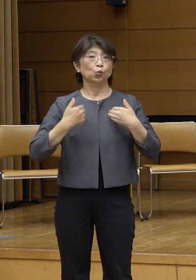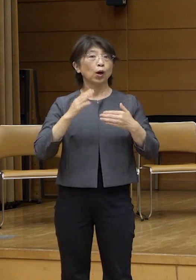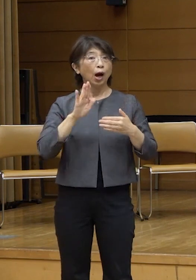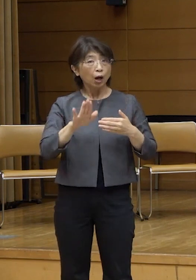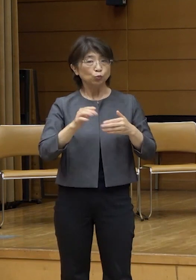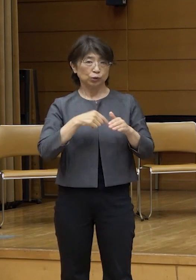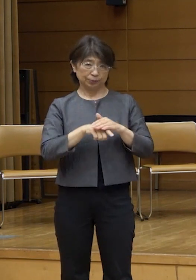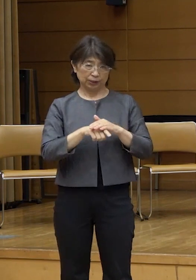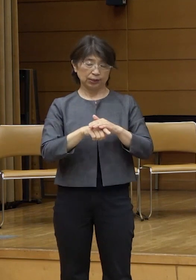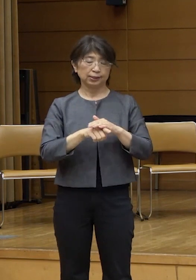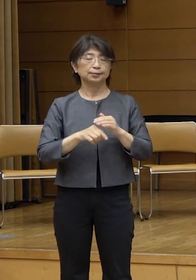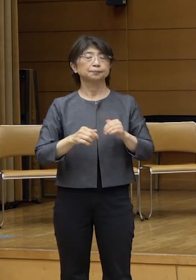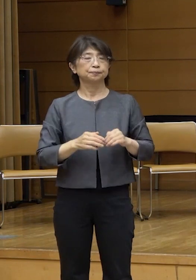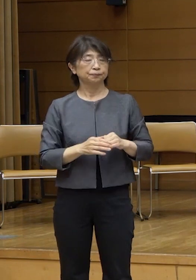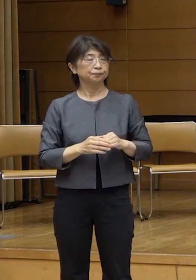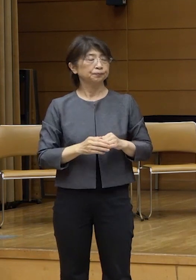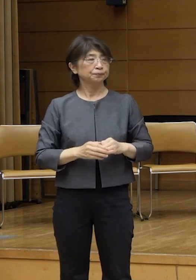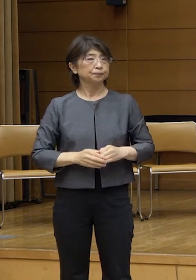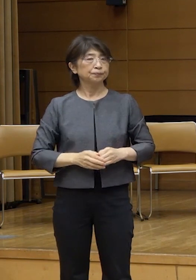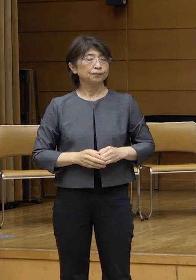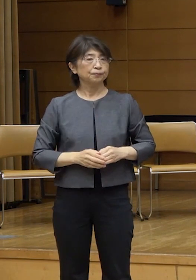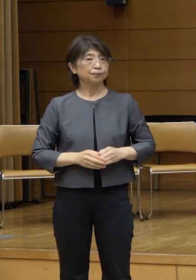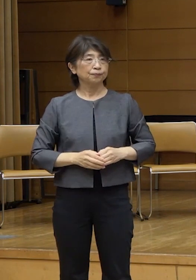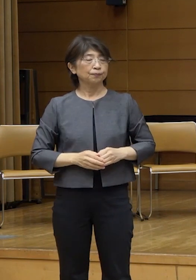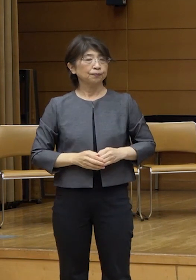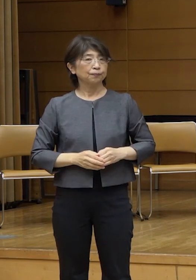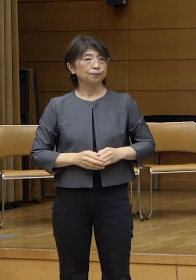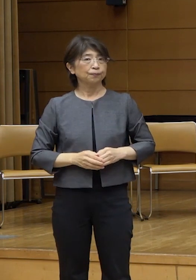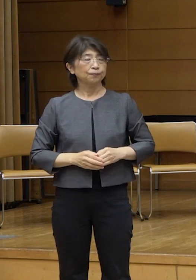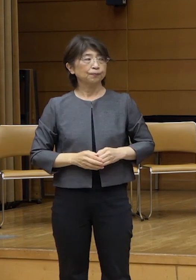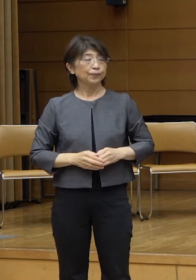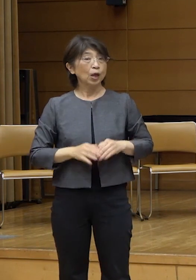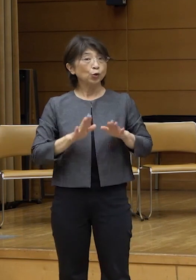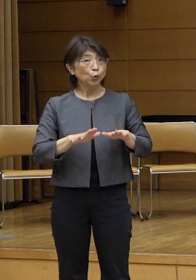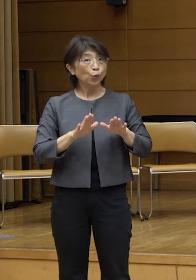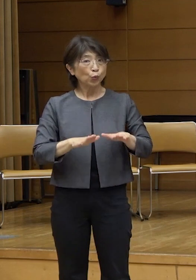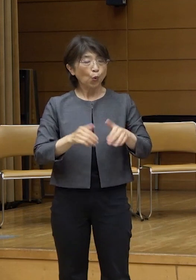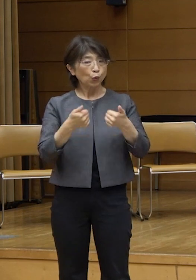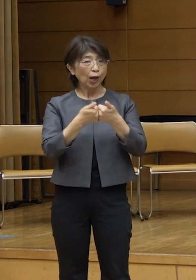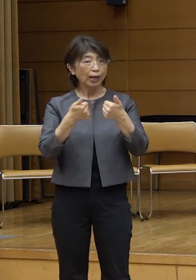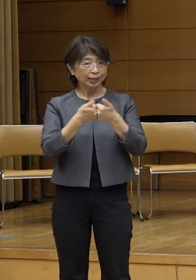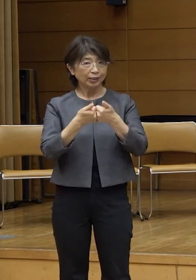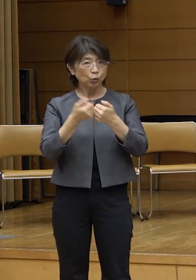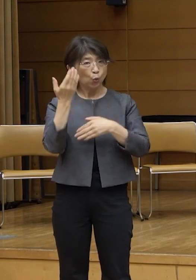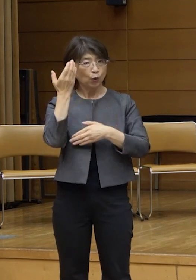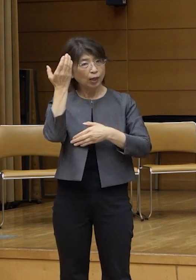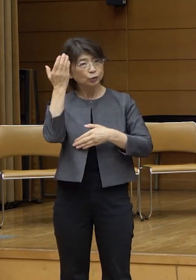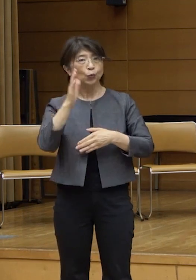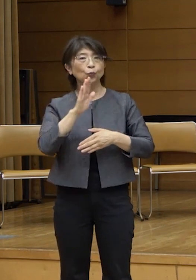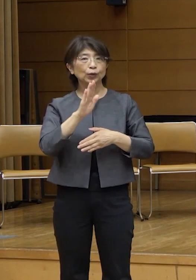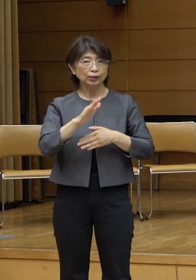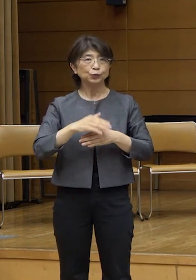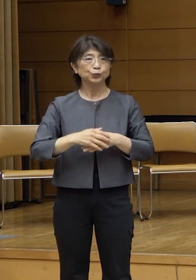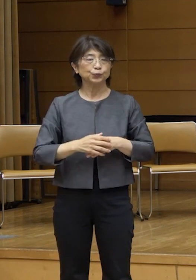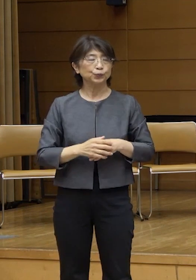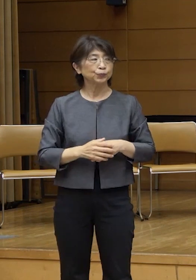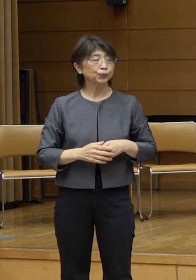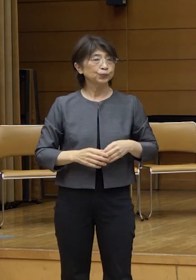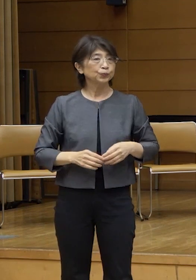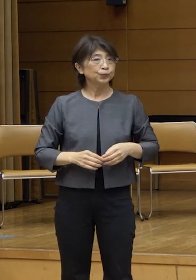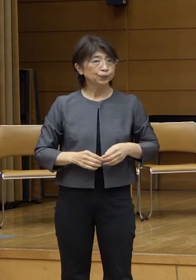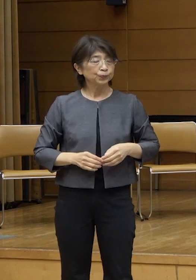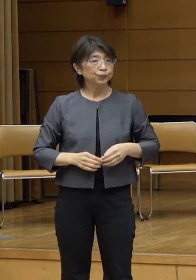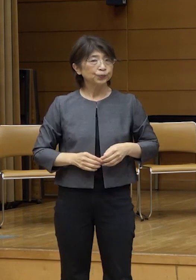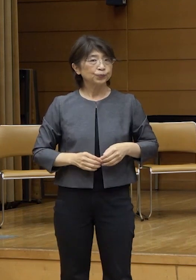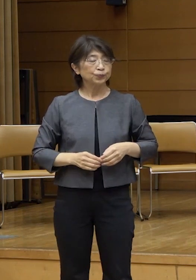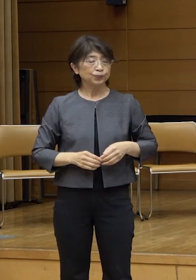子を見ていく必要があるだろうと思います。というのが、まあ、今日の感想の一つですね。ワクチンの重要性は今、